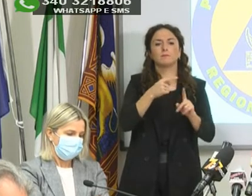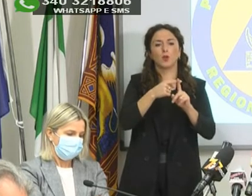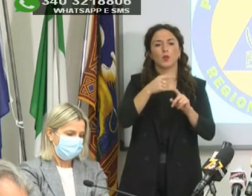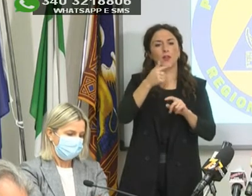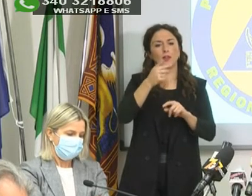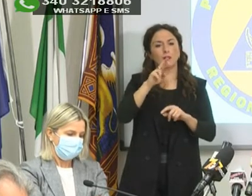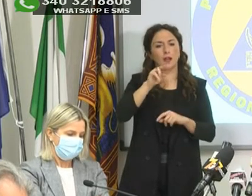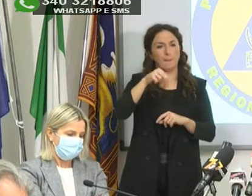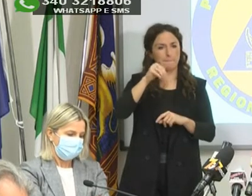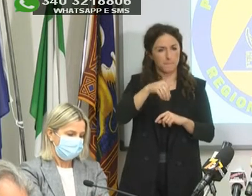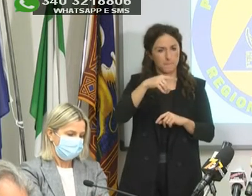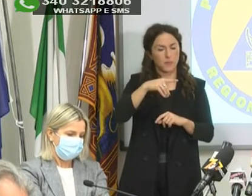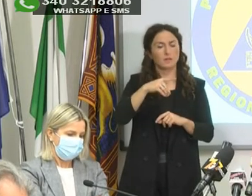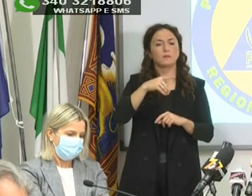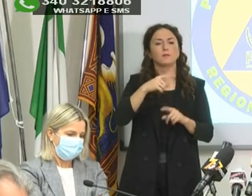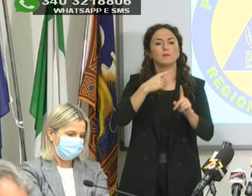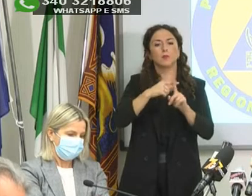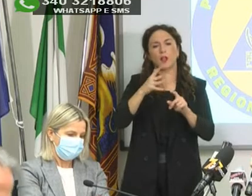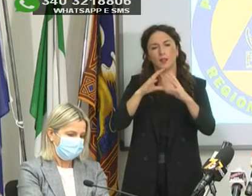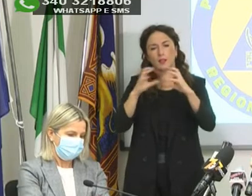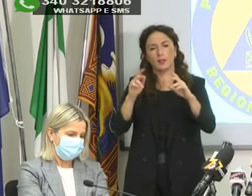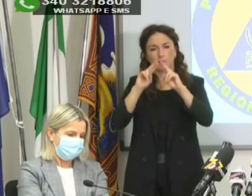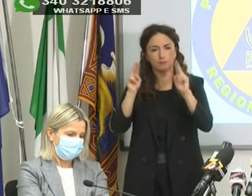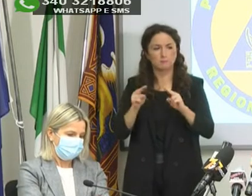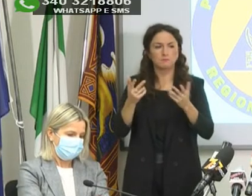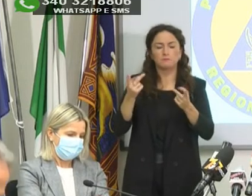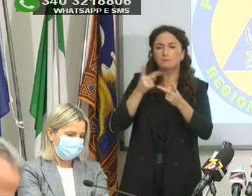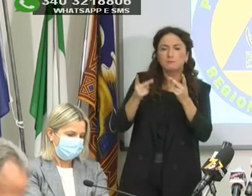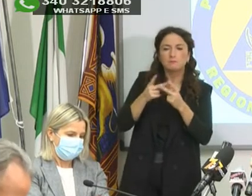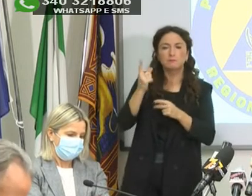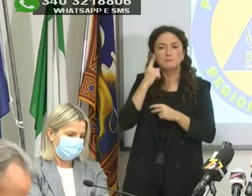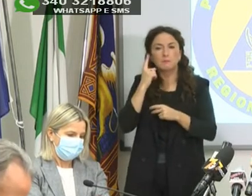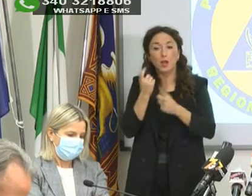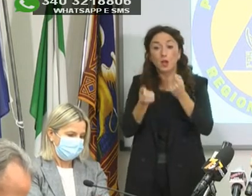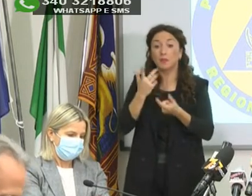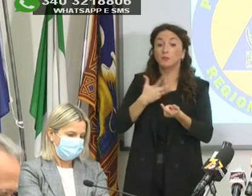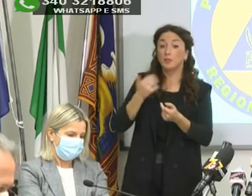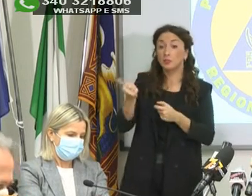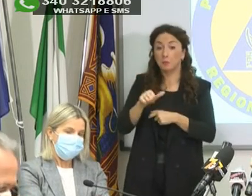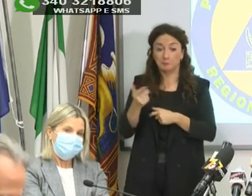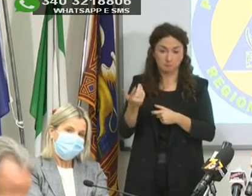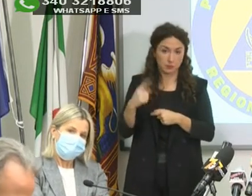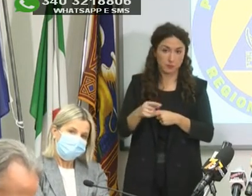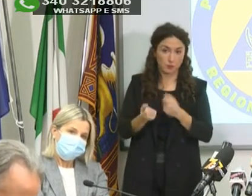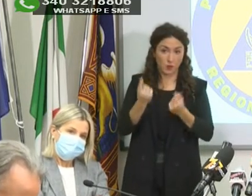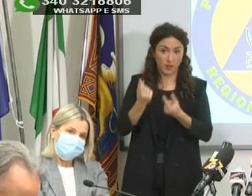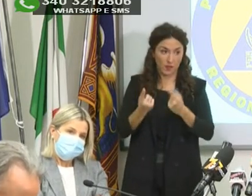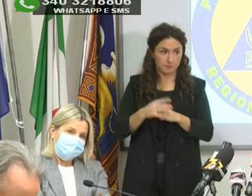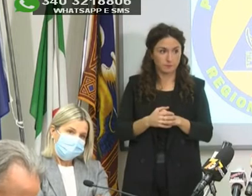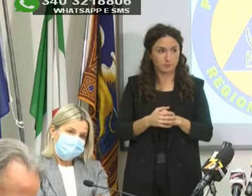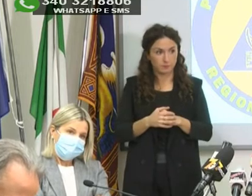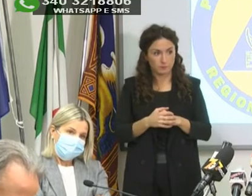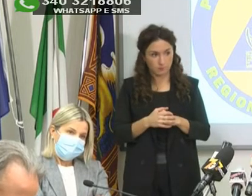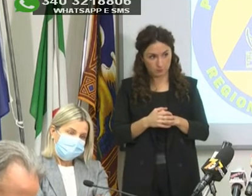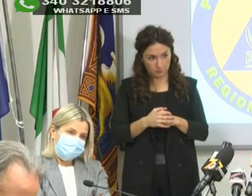degli accordi con altre multinazionali. Ho detto, sentiamo, magari c'è qualche novità, e queste sono le novità. Anzi, sono stati anche